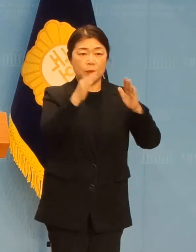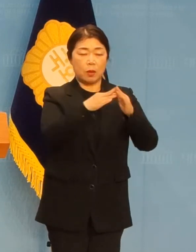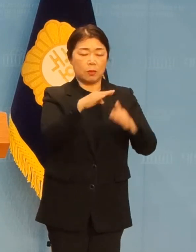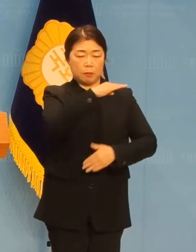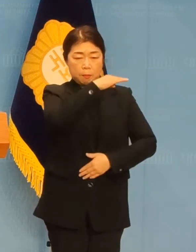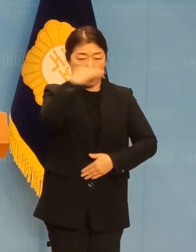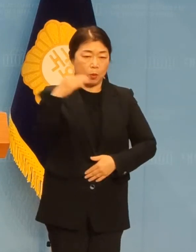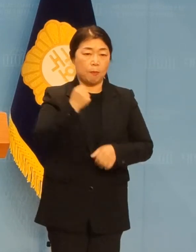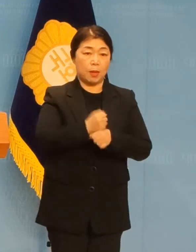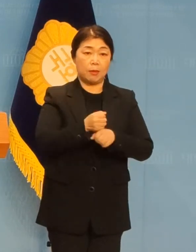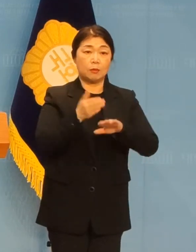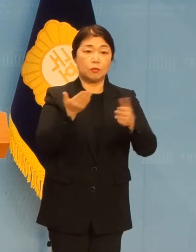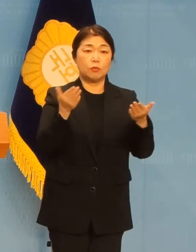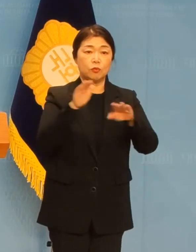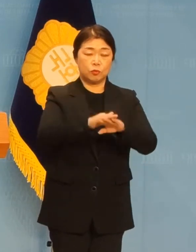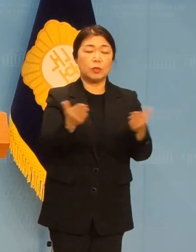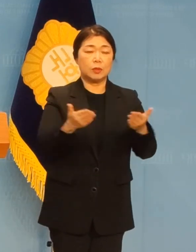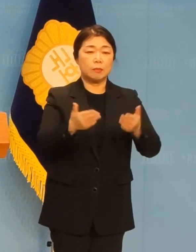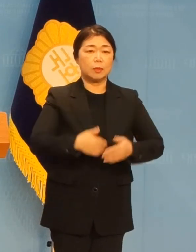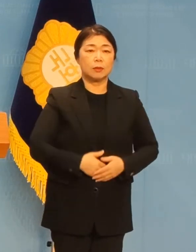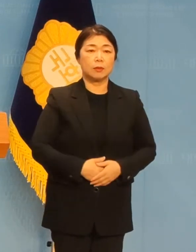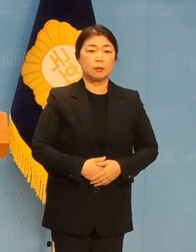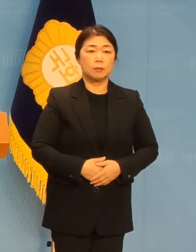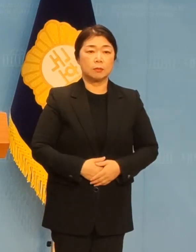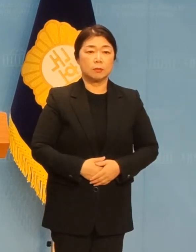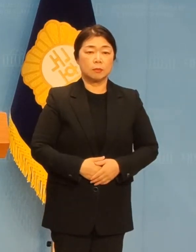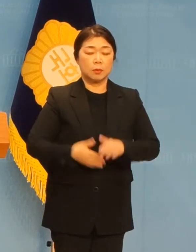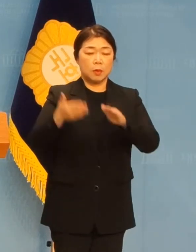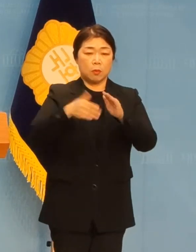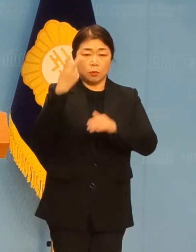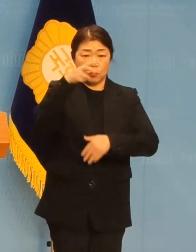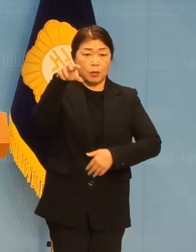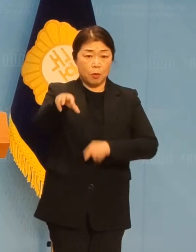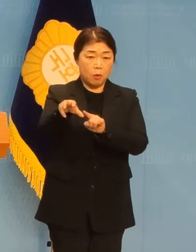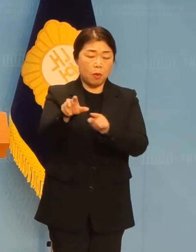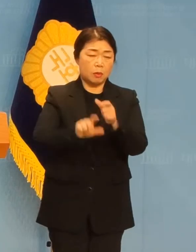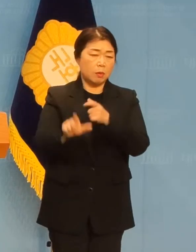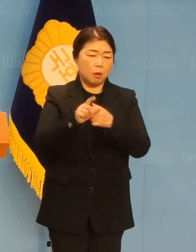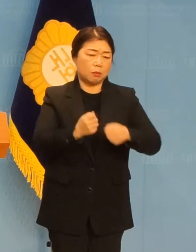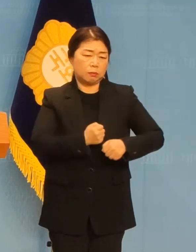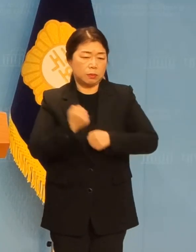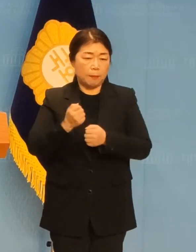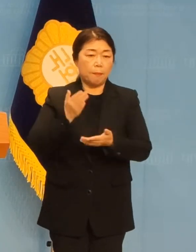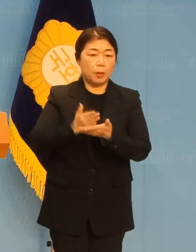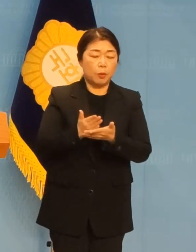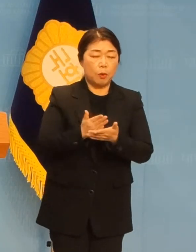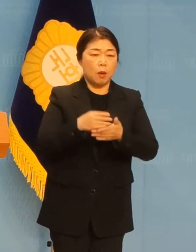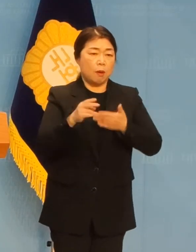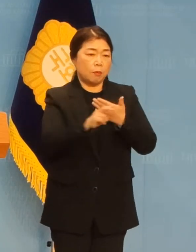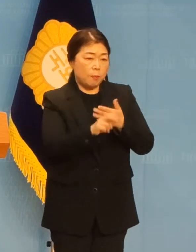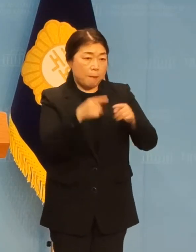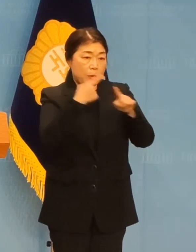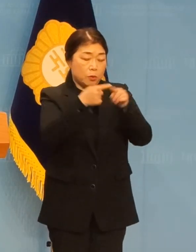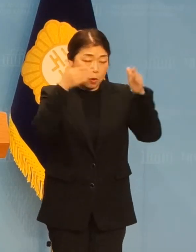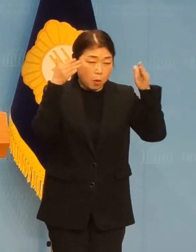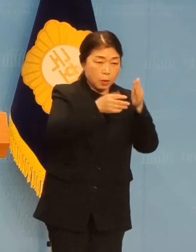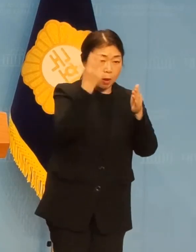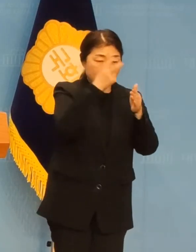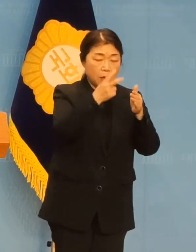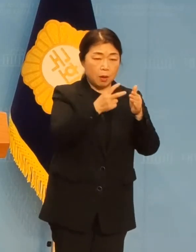세우는 첫걸음입니다. 공수처는 더 이상 지체하지 말고 불법 표적감사